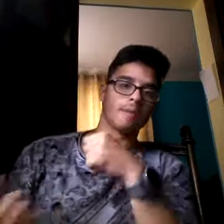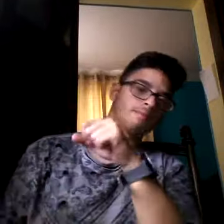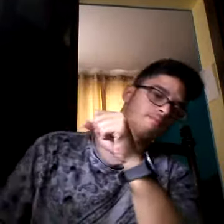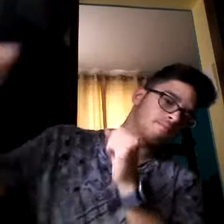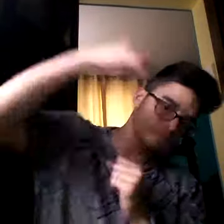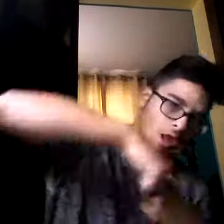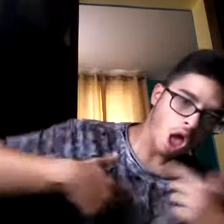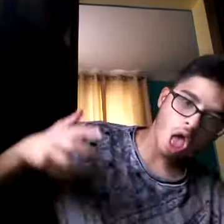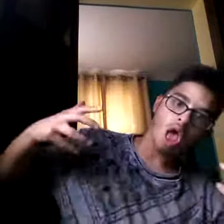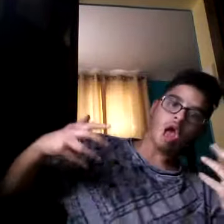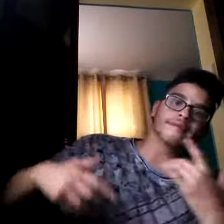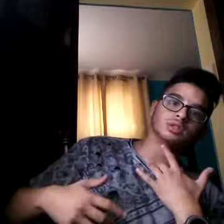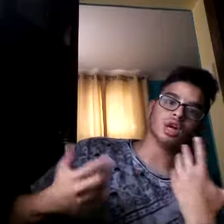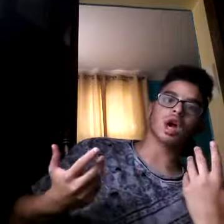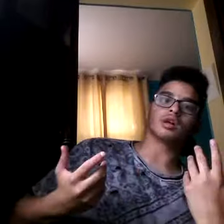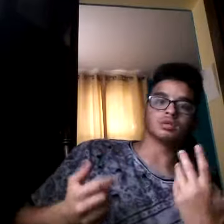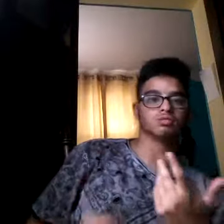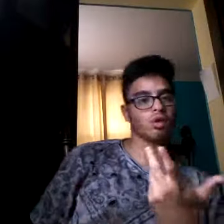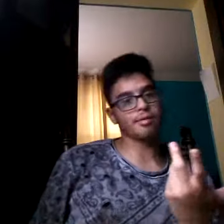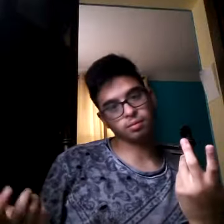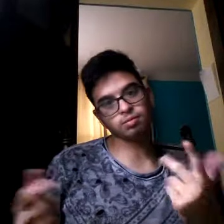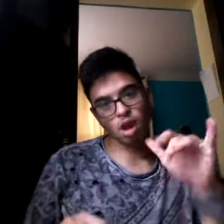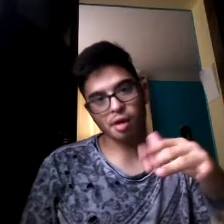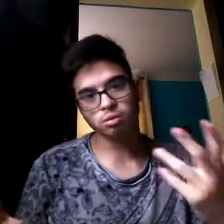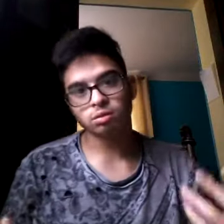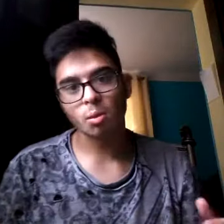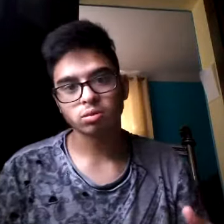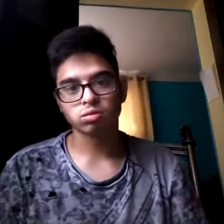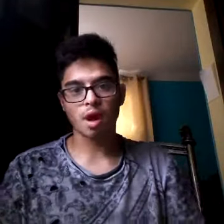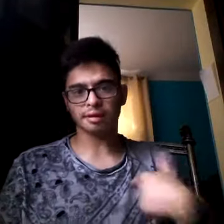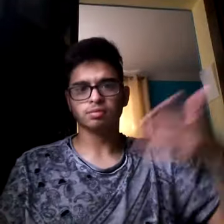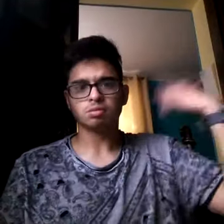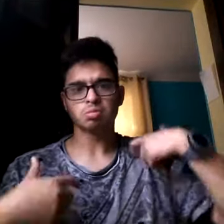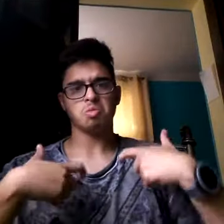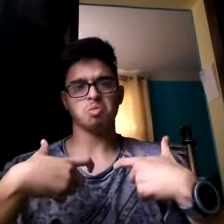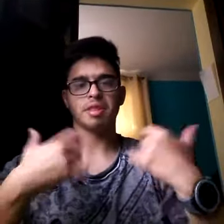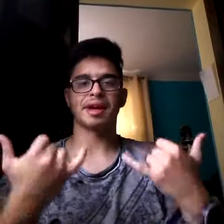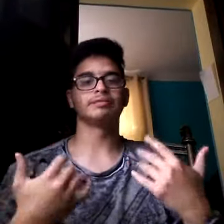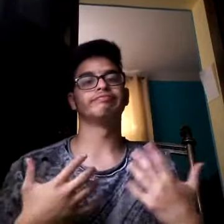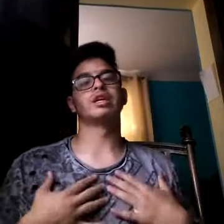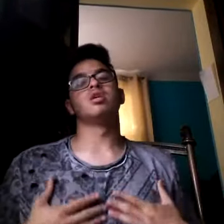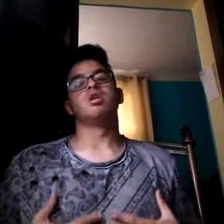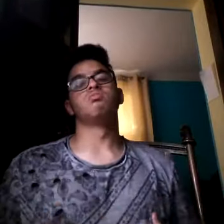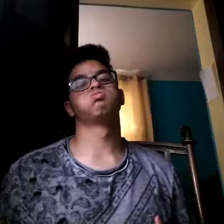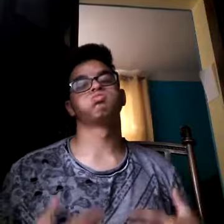Bucks and dollars, and it went to ducks. You guys can catch Keisha Sharp on Lethal Weapon Wednesday night at Ignat.